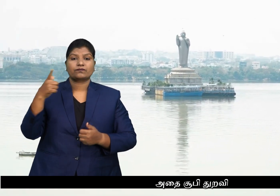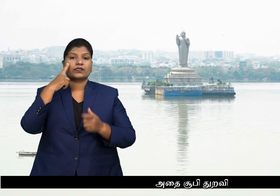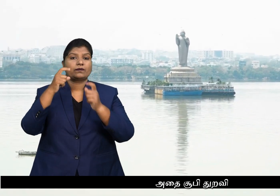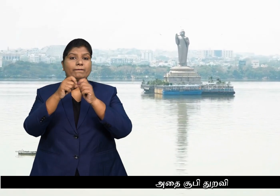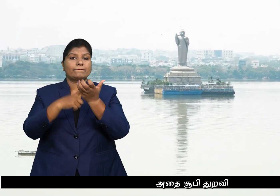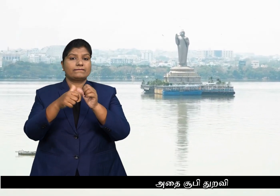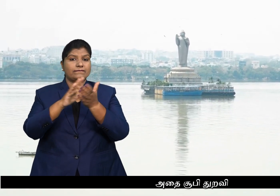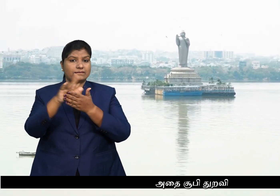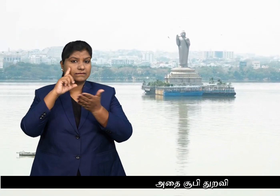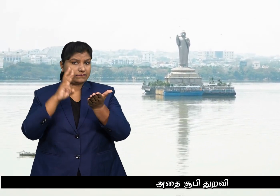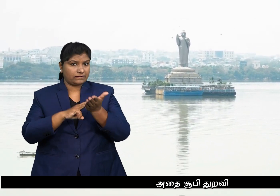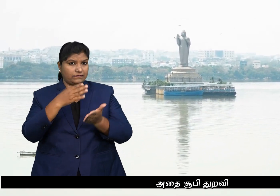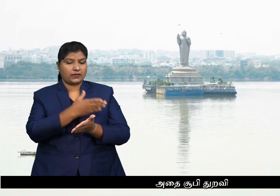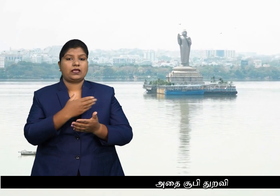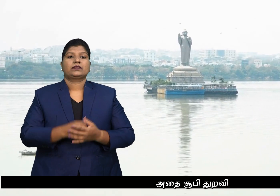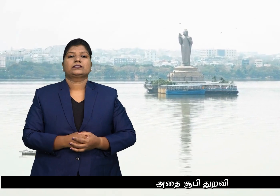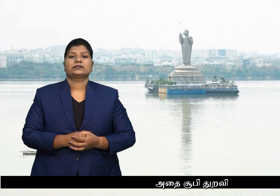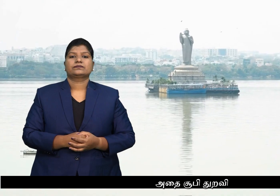அதை சூஃபி துறவி